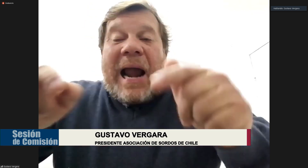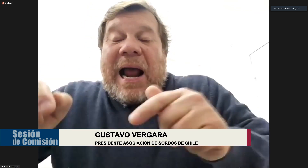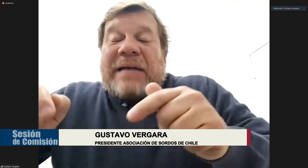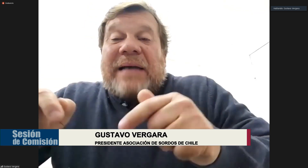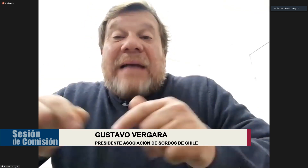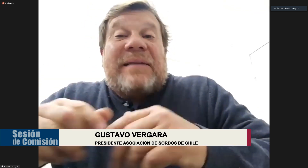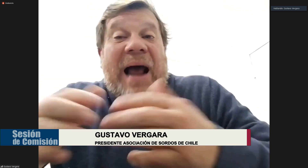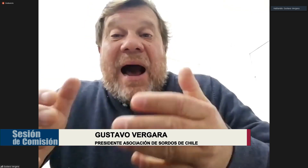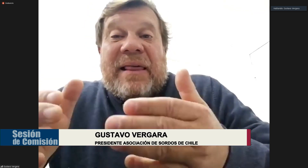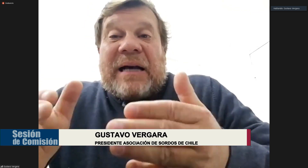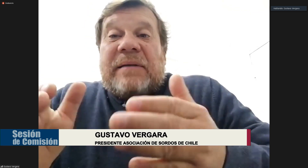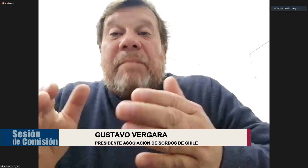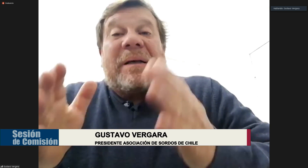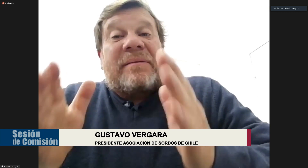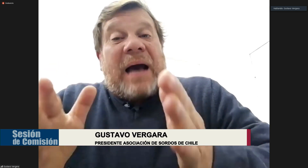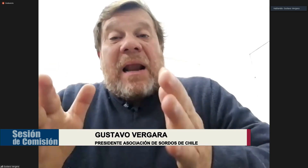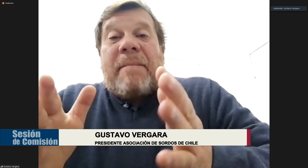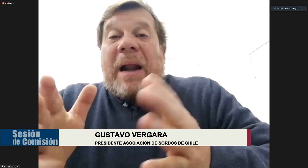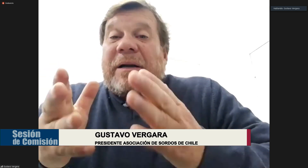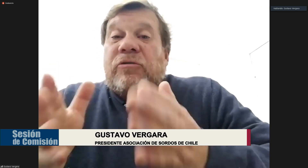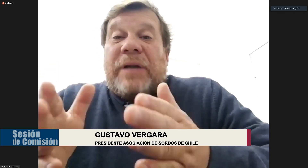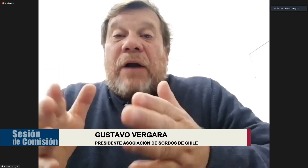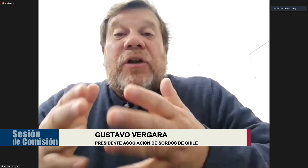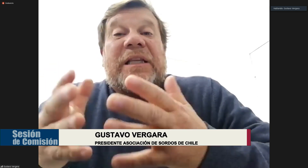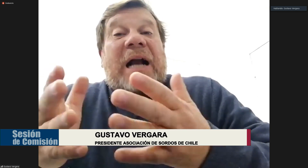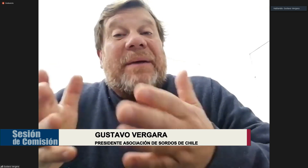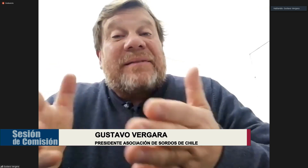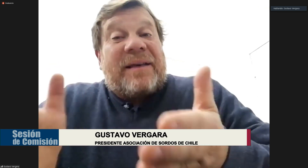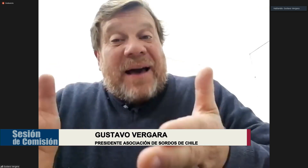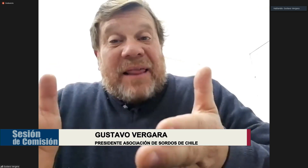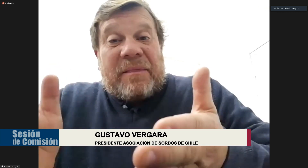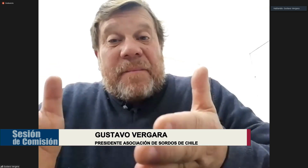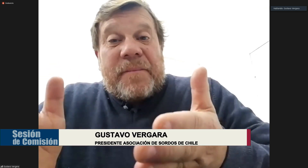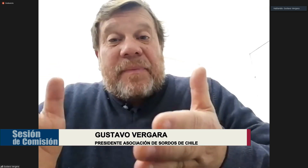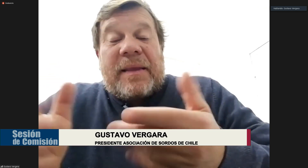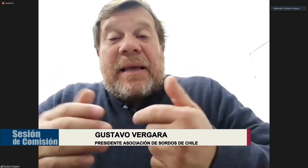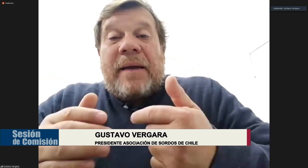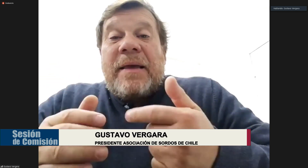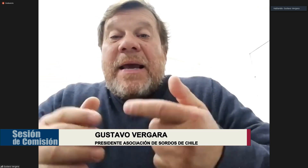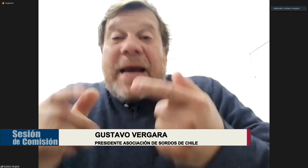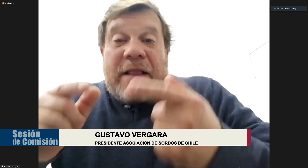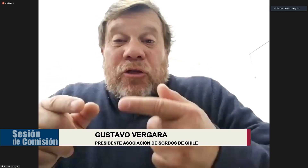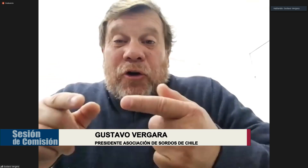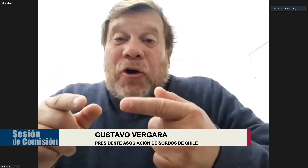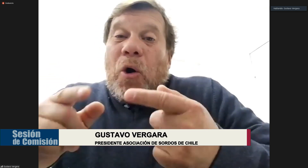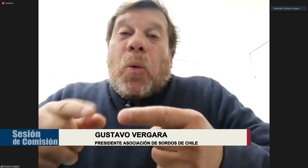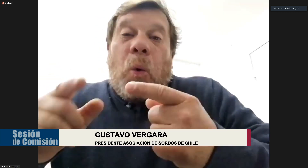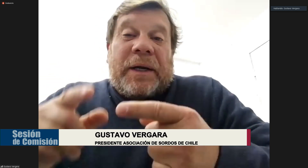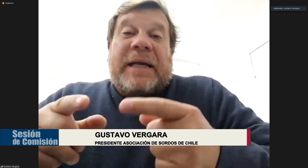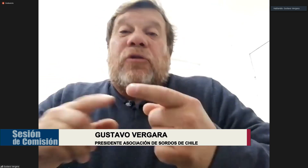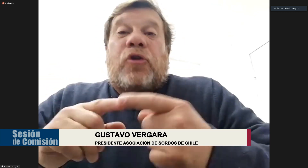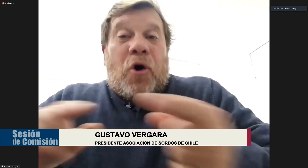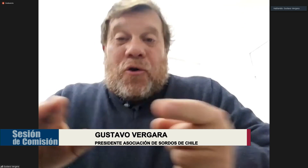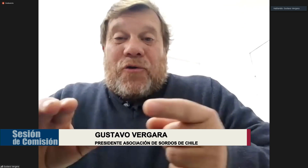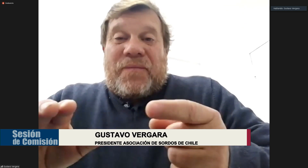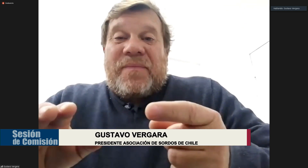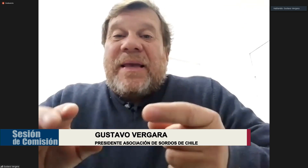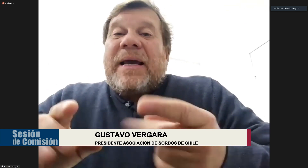salas aisladas especiales para personas con discapacidad. Esto ocurre en todo, ¿no? En